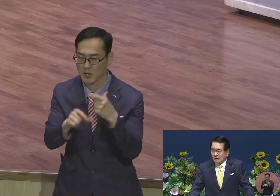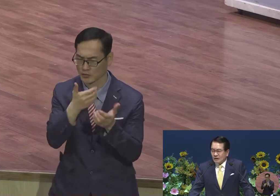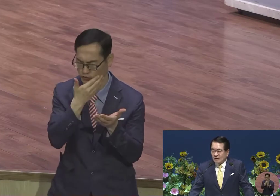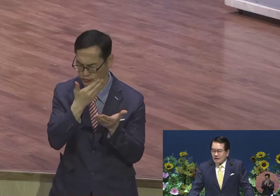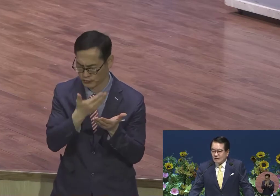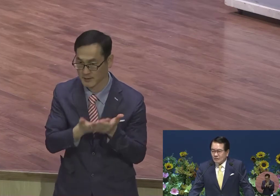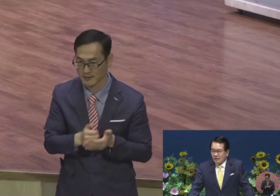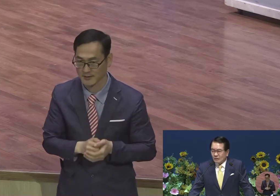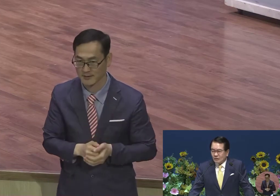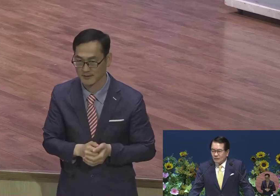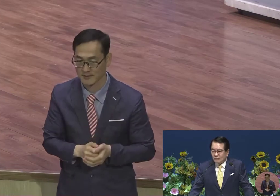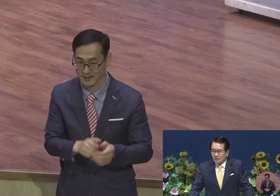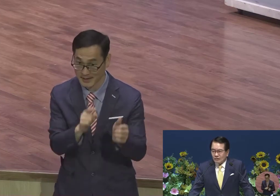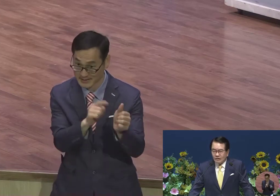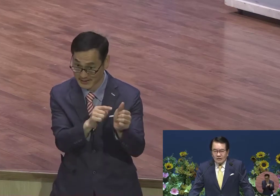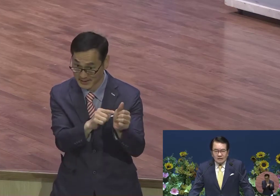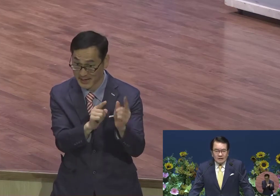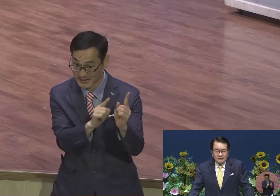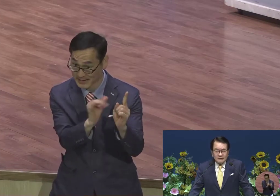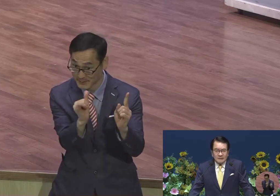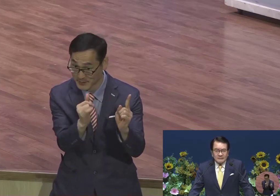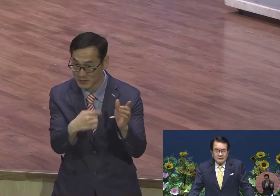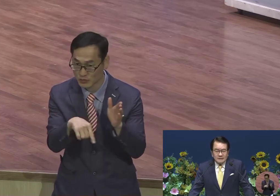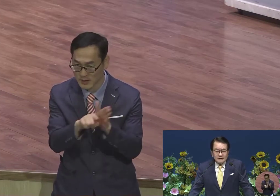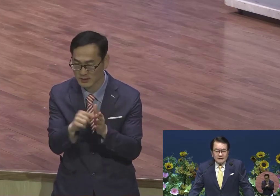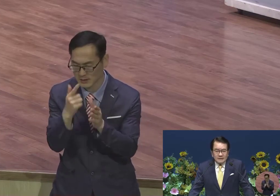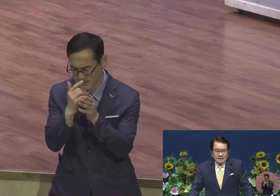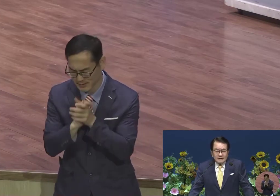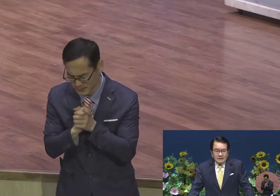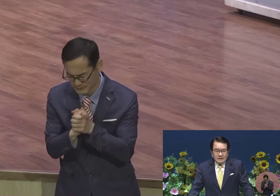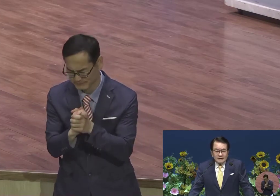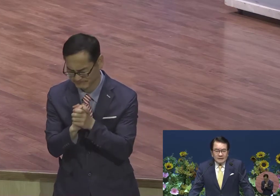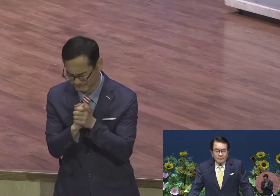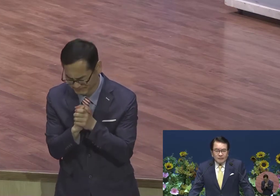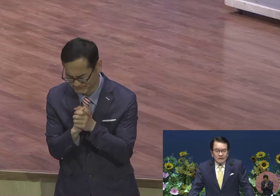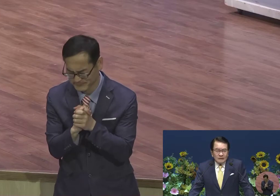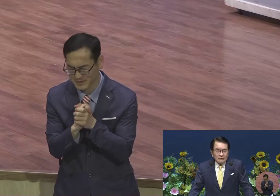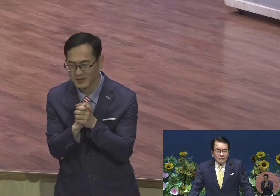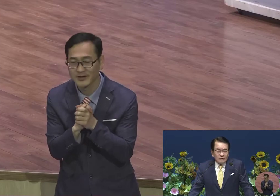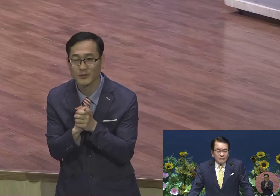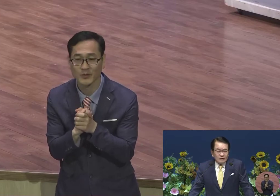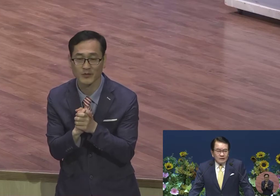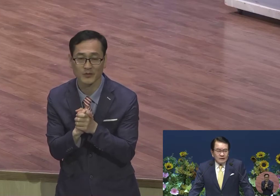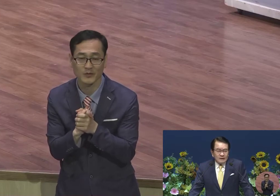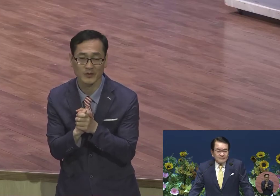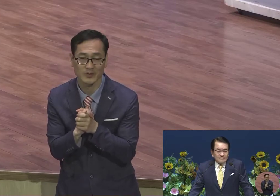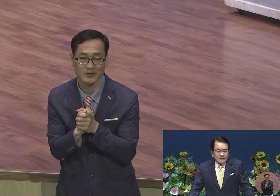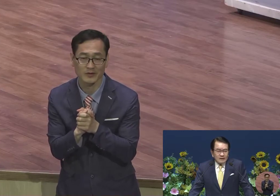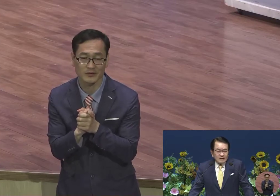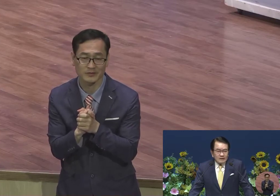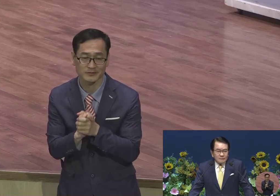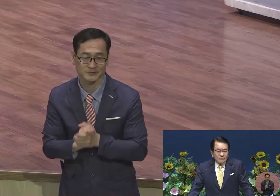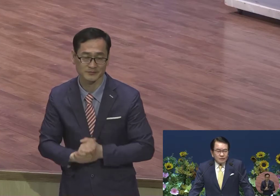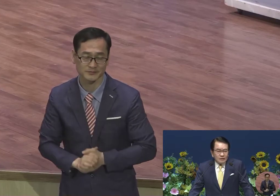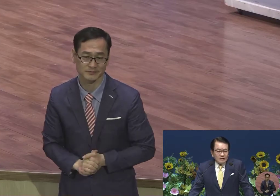인다귀하여 기도하고 눈물로 의신하며, 어떤 분들은 오늘 보니까